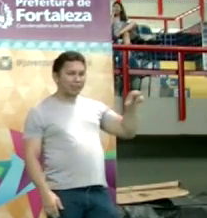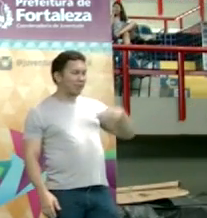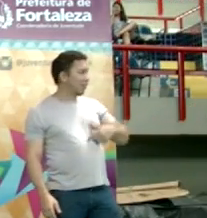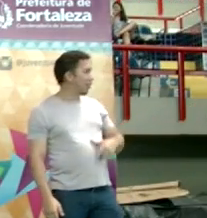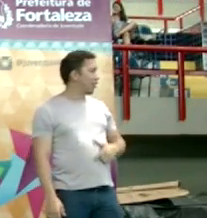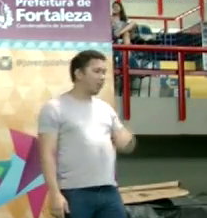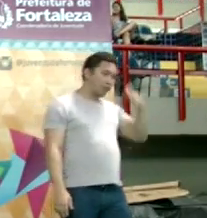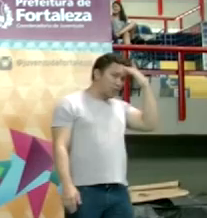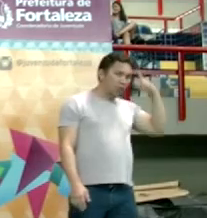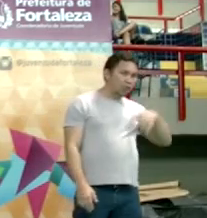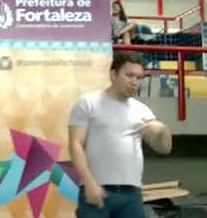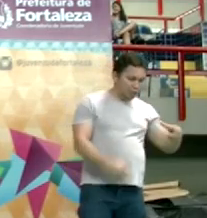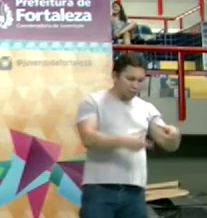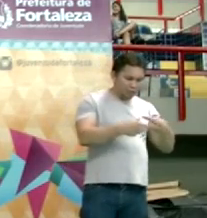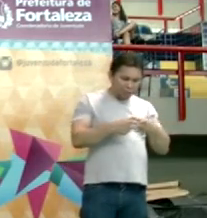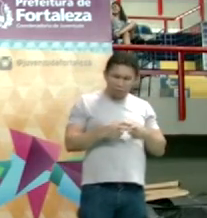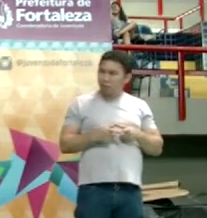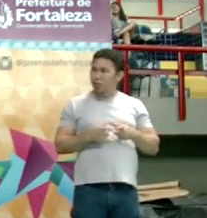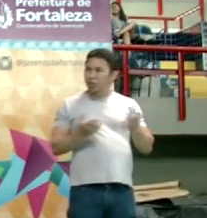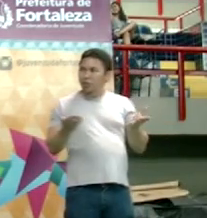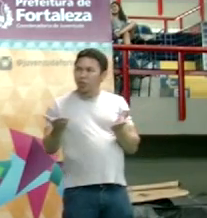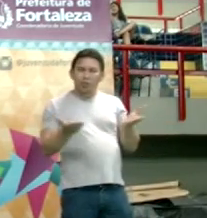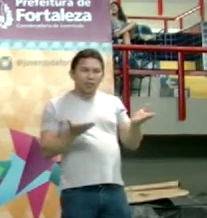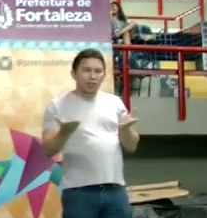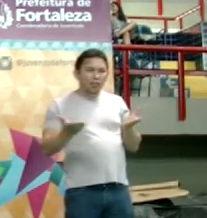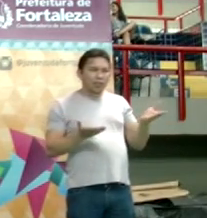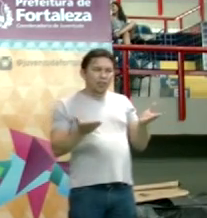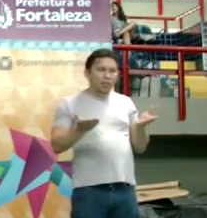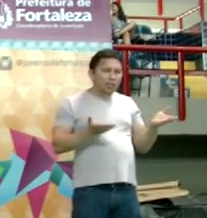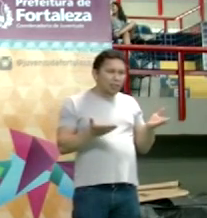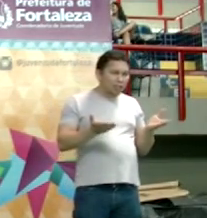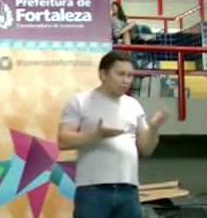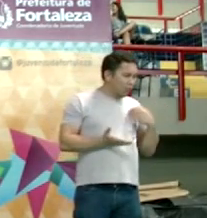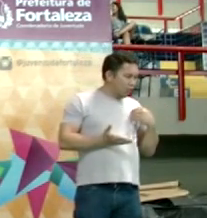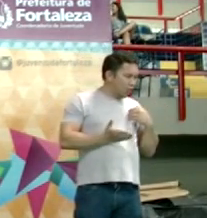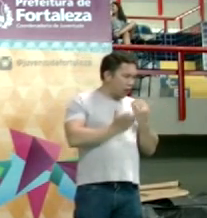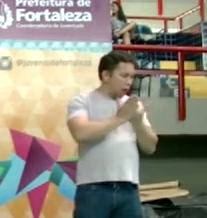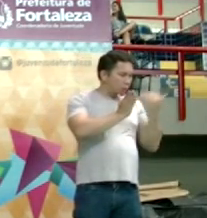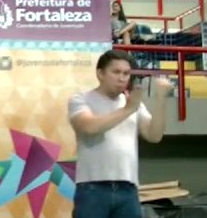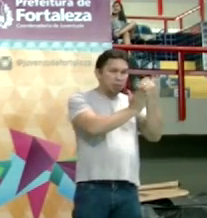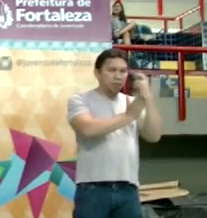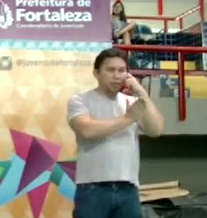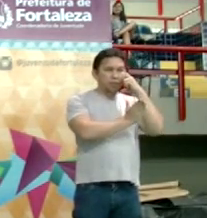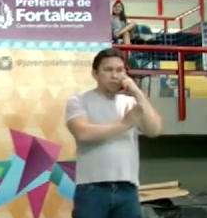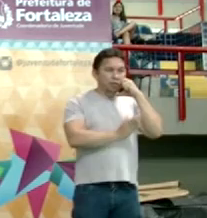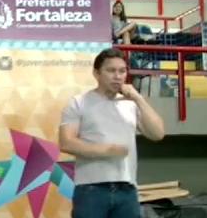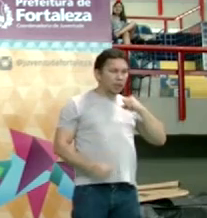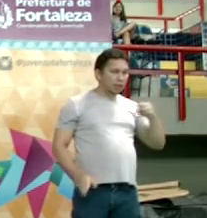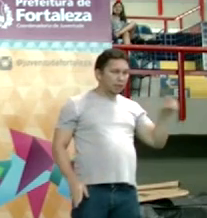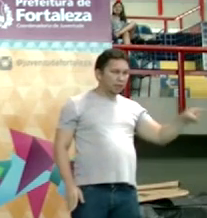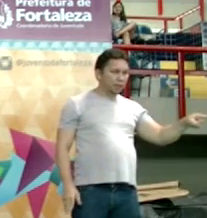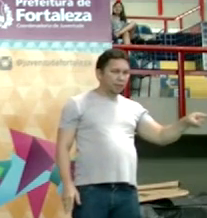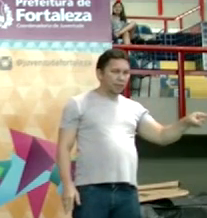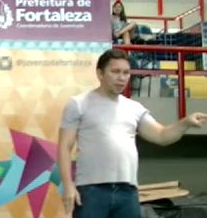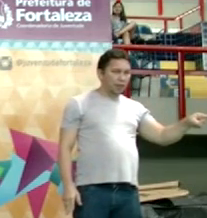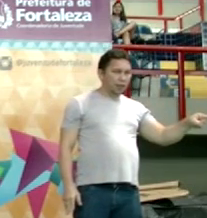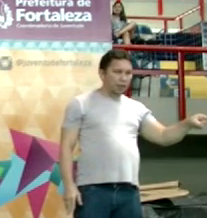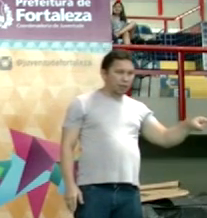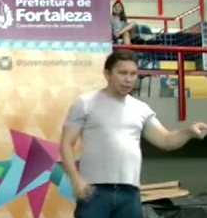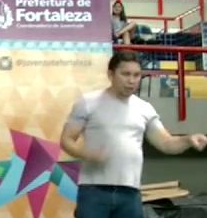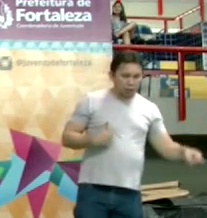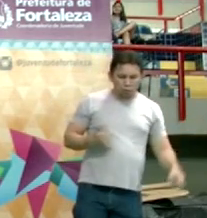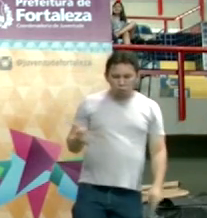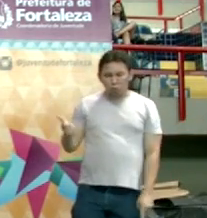empresa lá uma licitação superfaturada. O valor do crime que tu está cometendo é que é diferente,